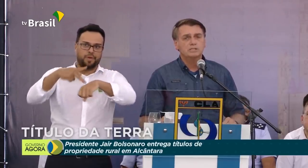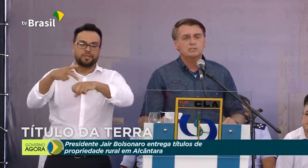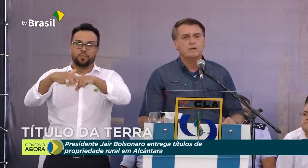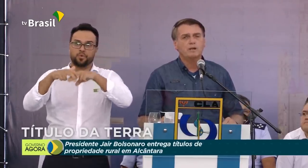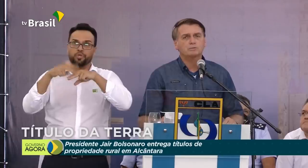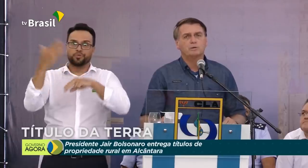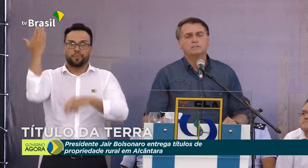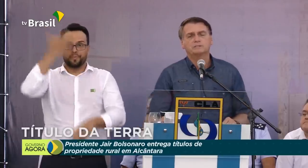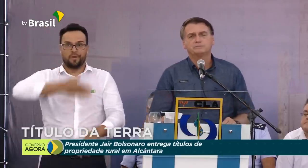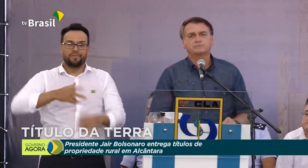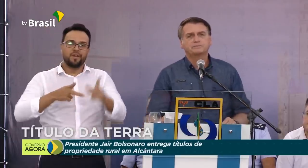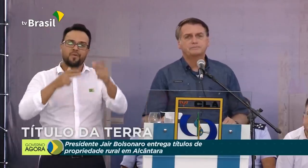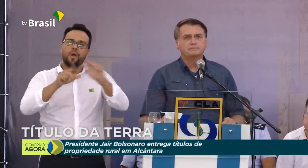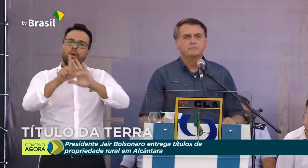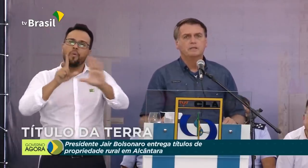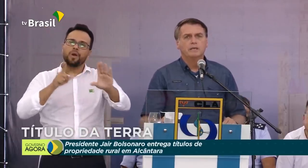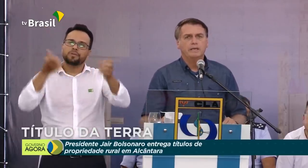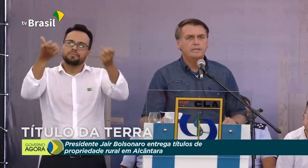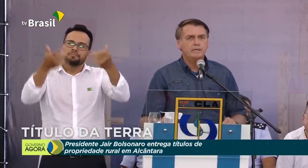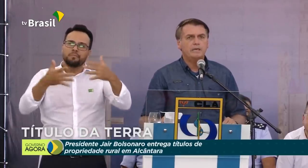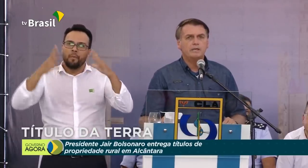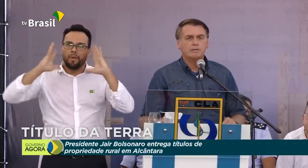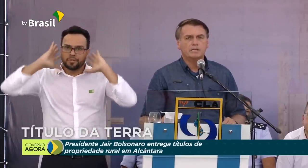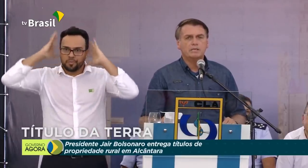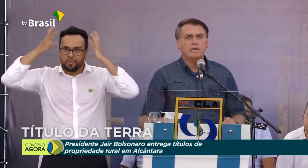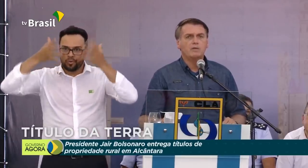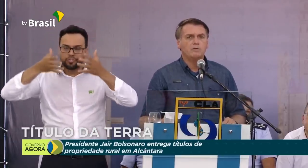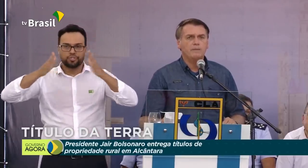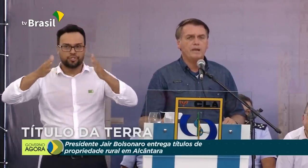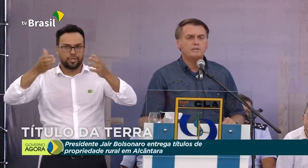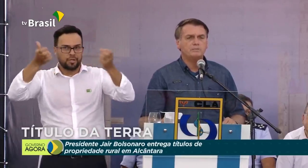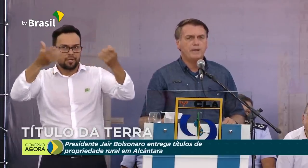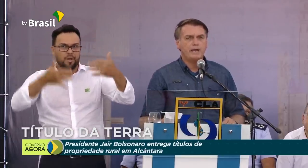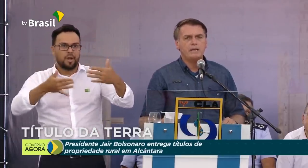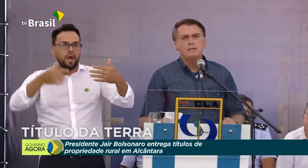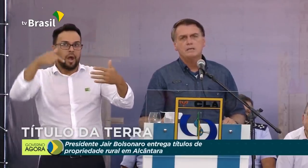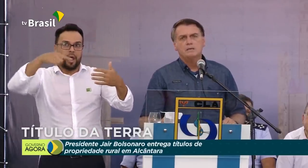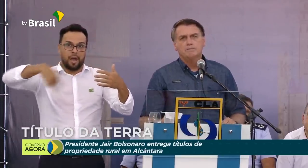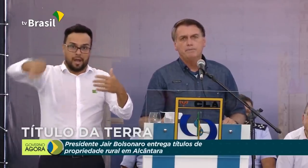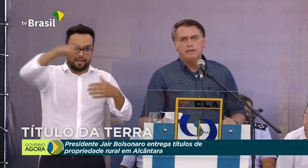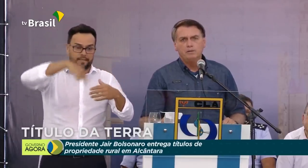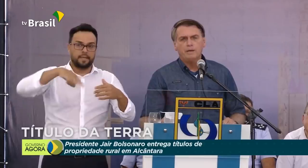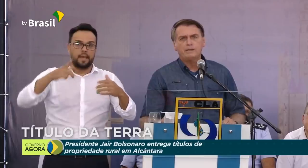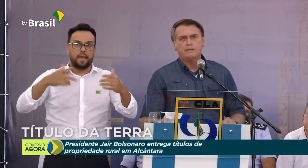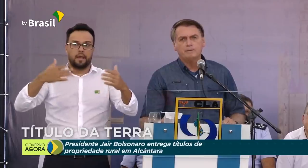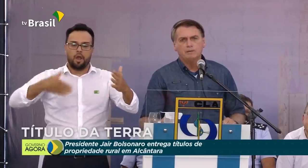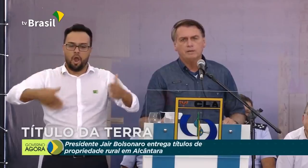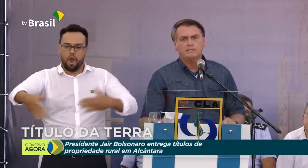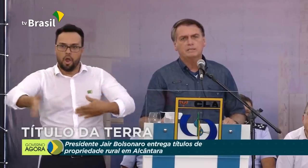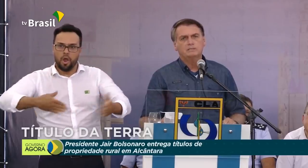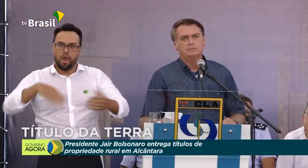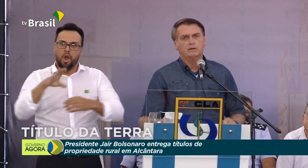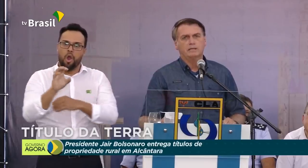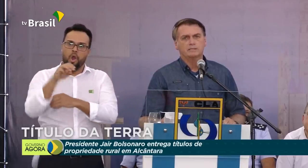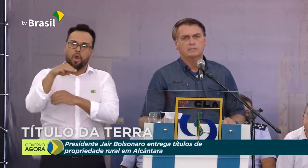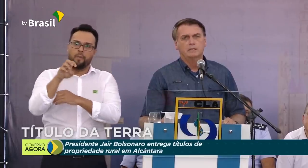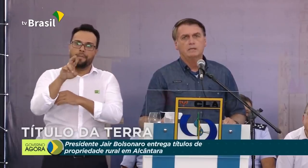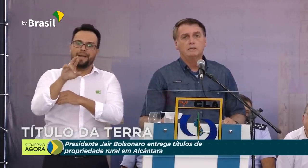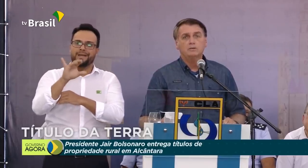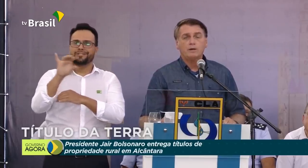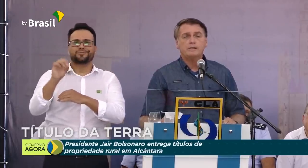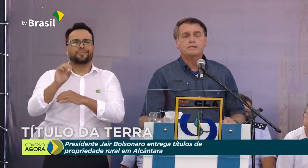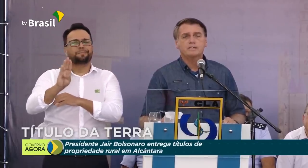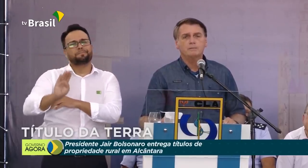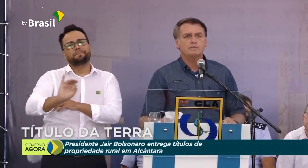como disse o Marcos Pontes, e que isso aqui é comércio para bilhões e bilhões de dólares.